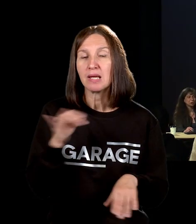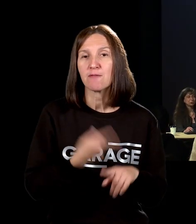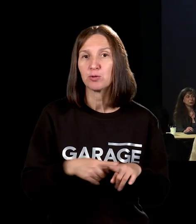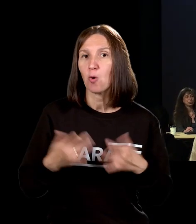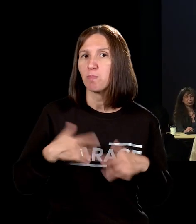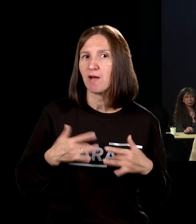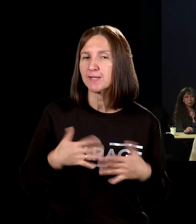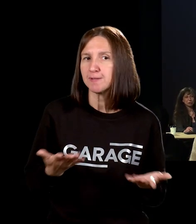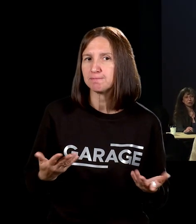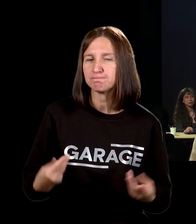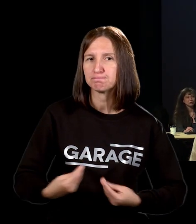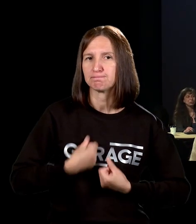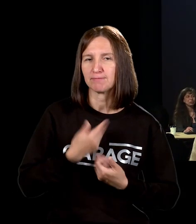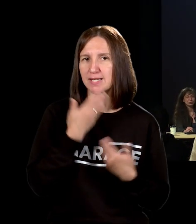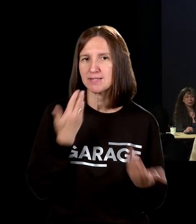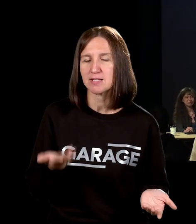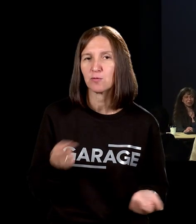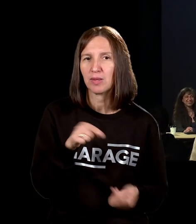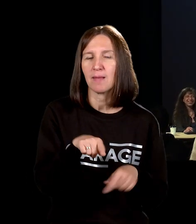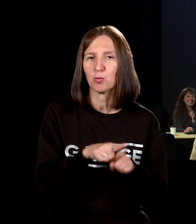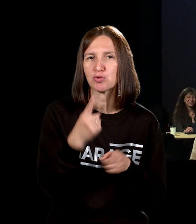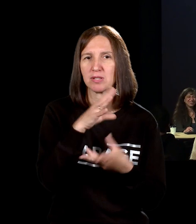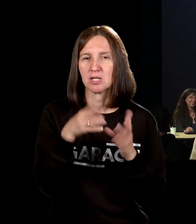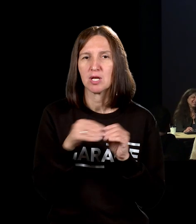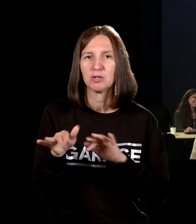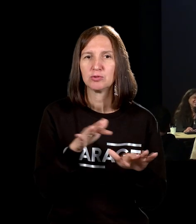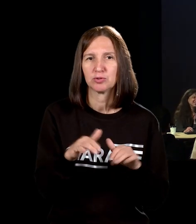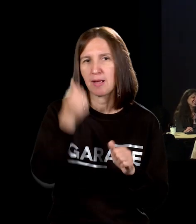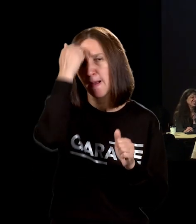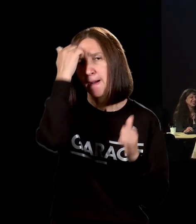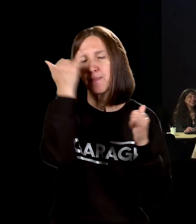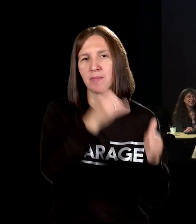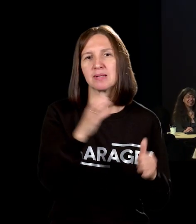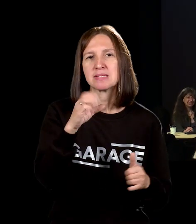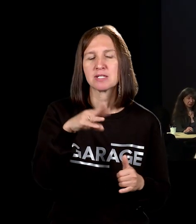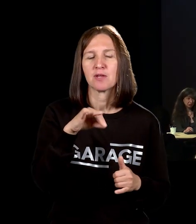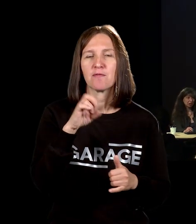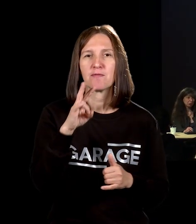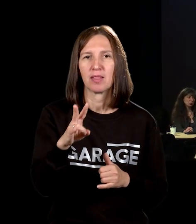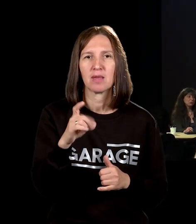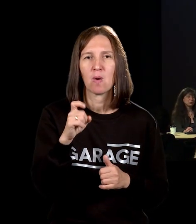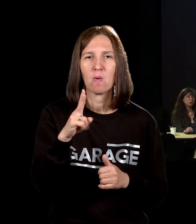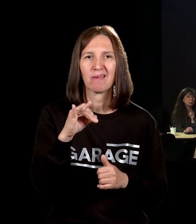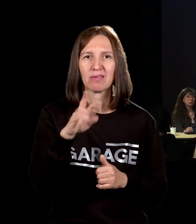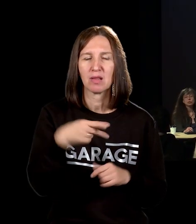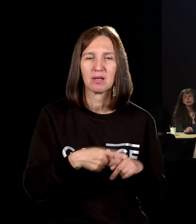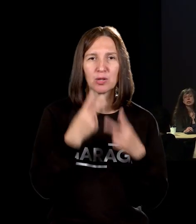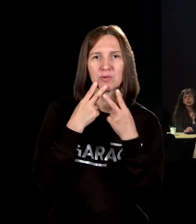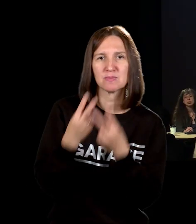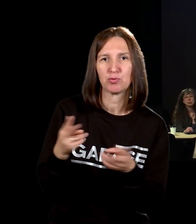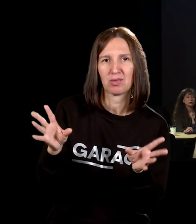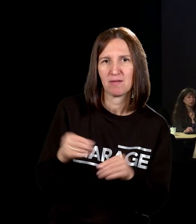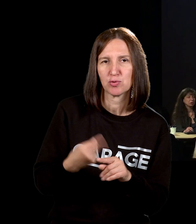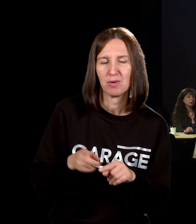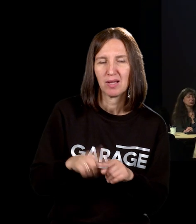будто уже один из сюжетов, это памятник Стивену Хокингу, который смотрит на это все, которые... И как бы что в этом аду происходит, как